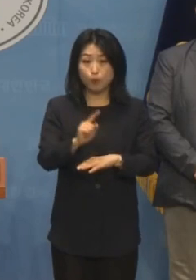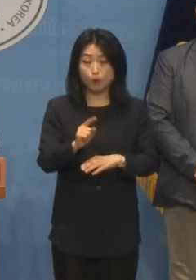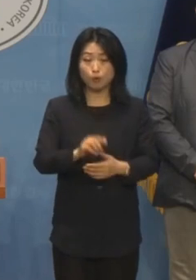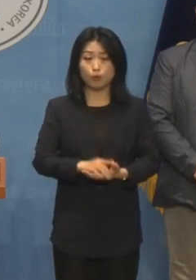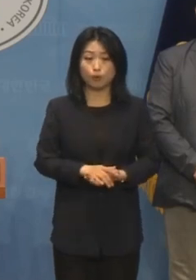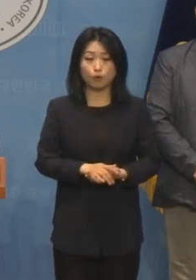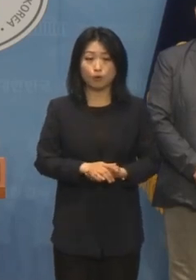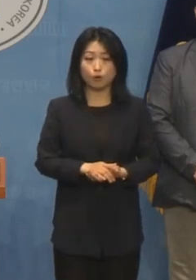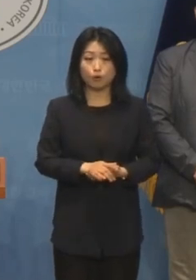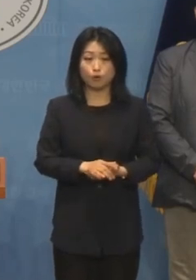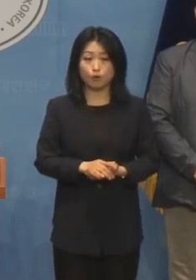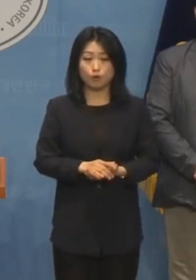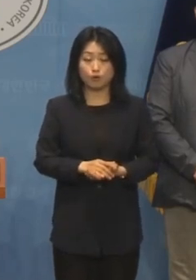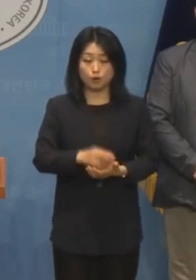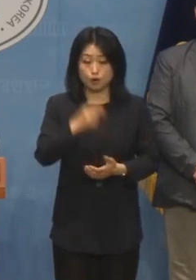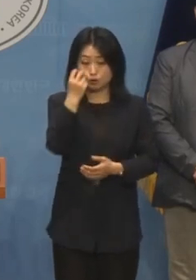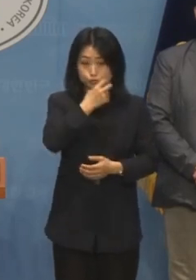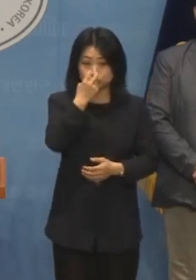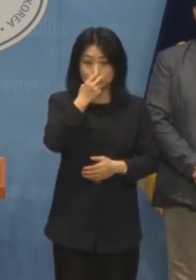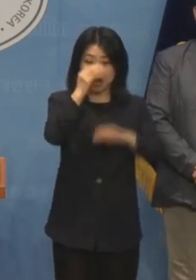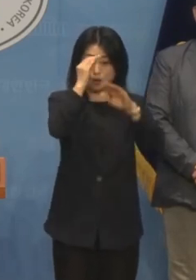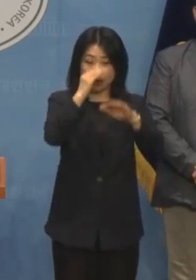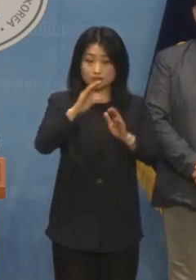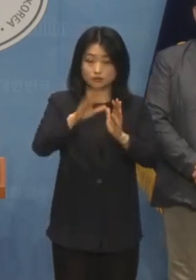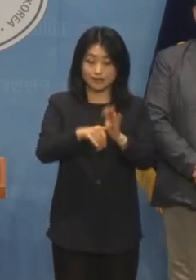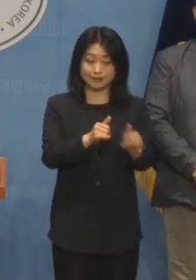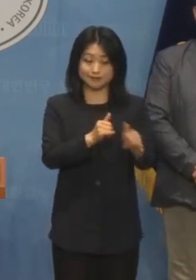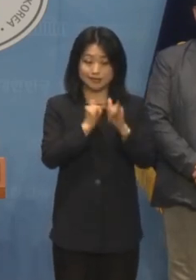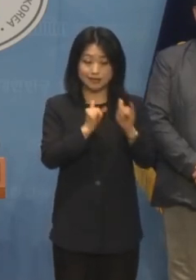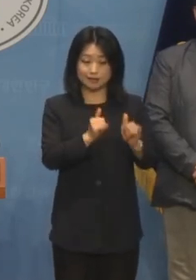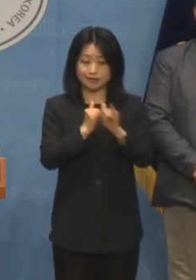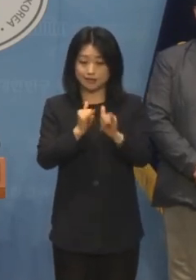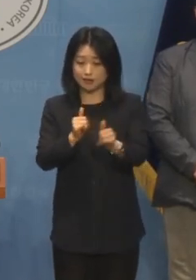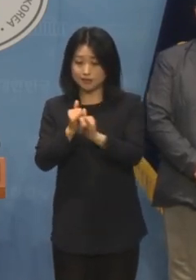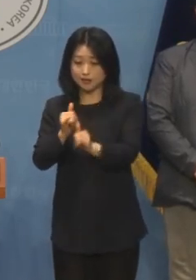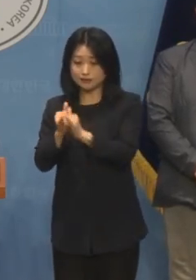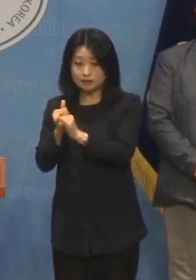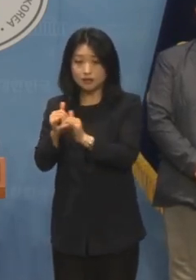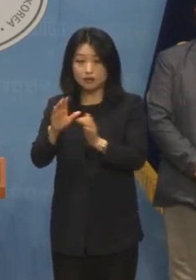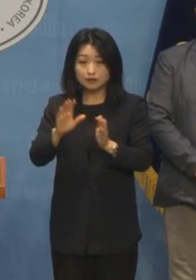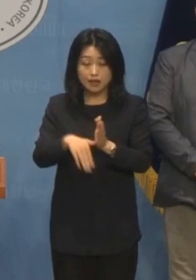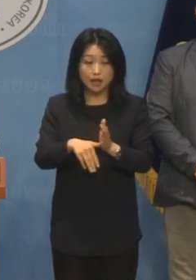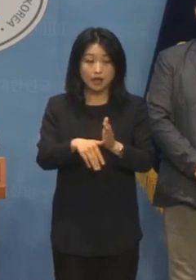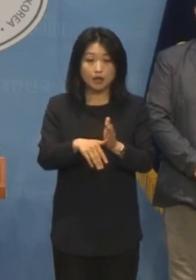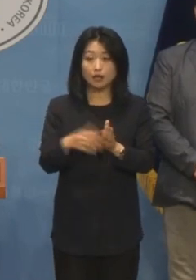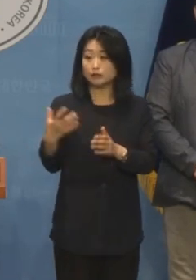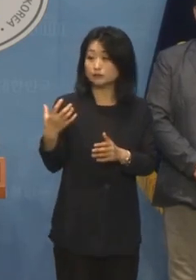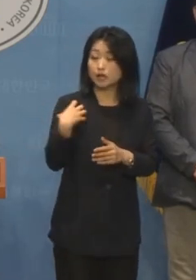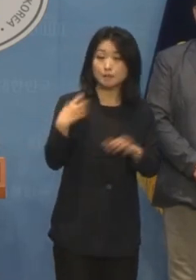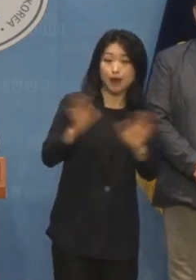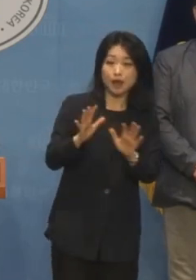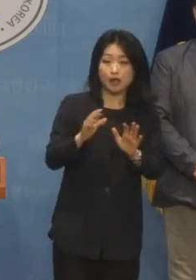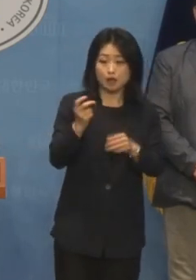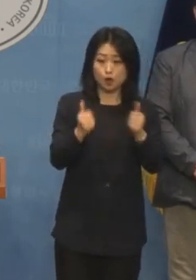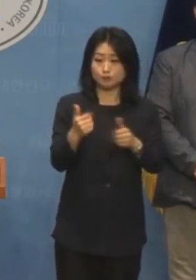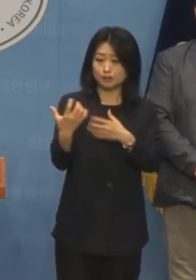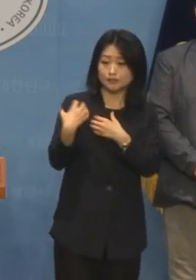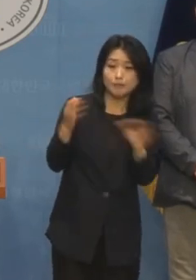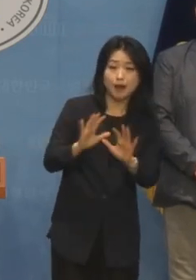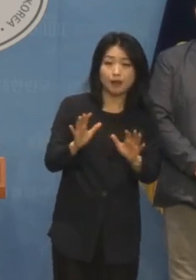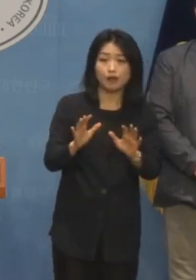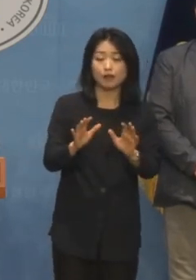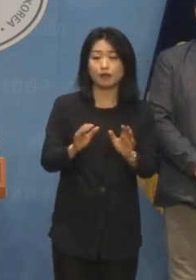그렇게 많은 수사 과정에서 자살자가 발생했어도 한 명도 책임진 검사가 없습니다.